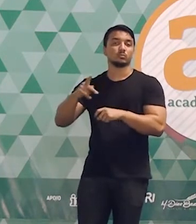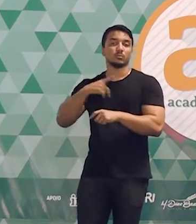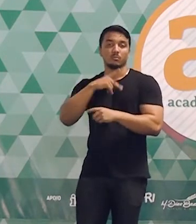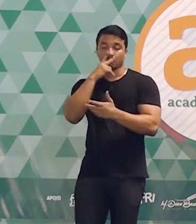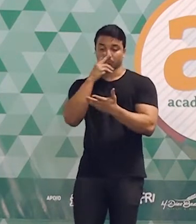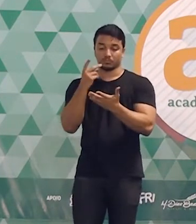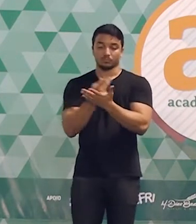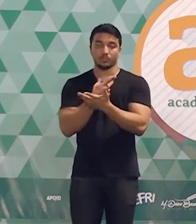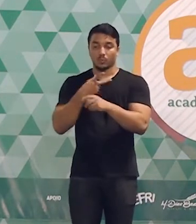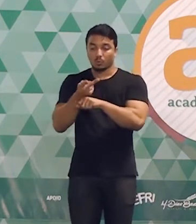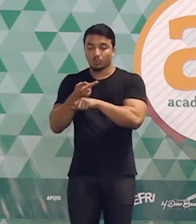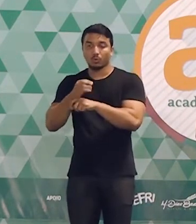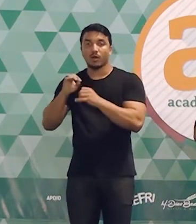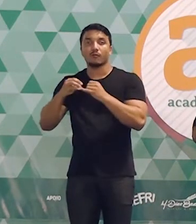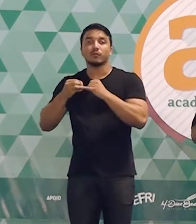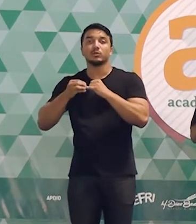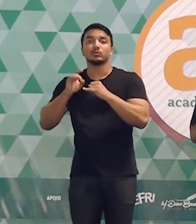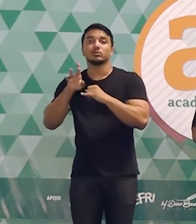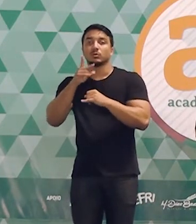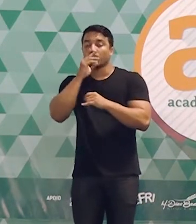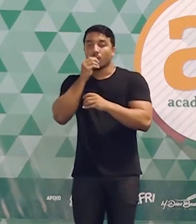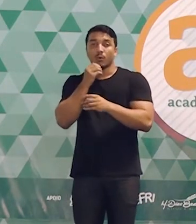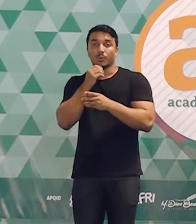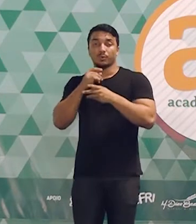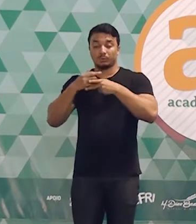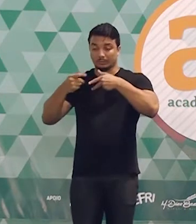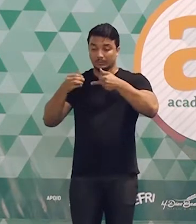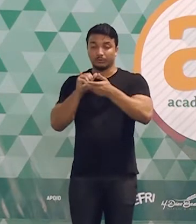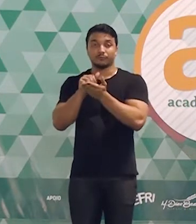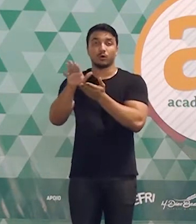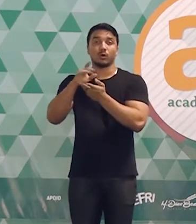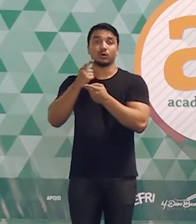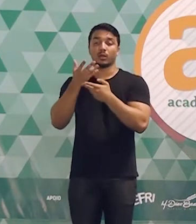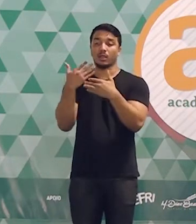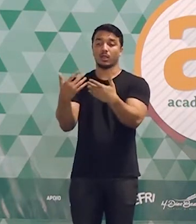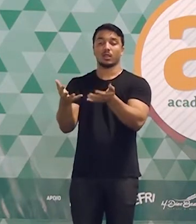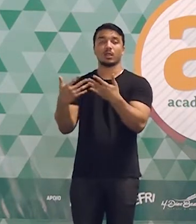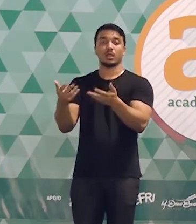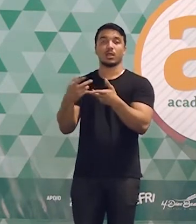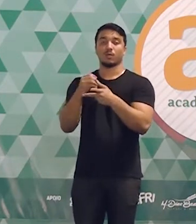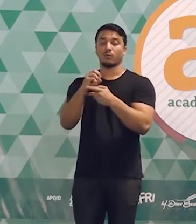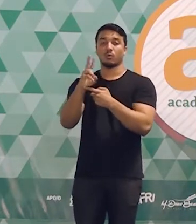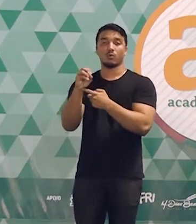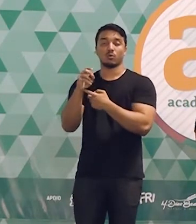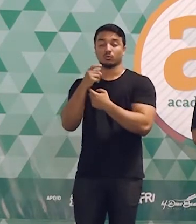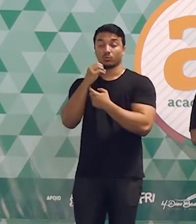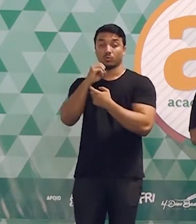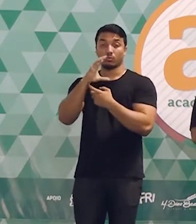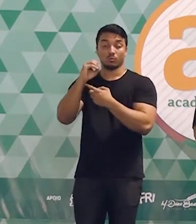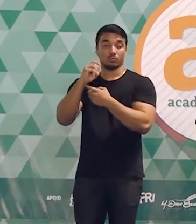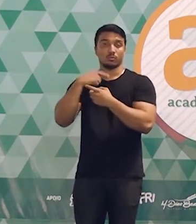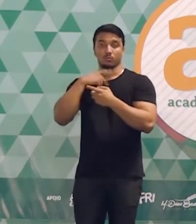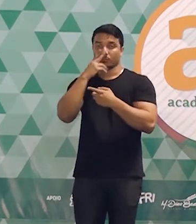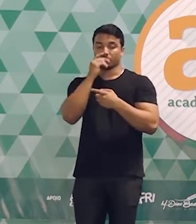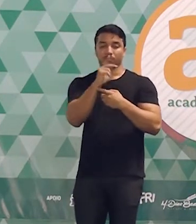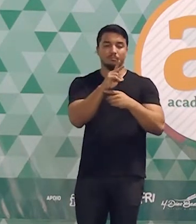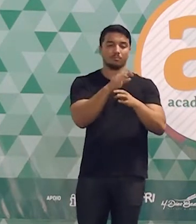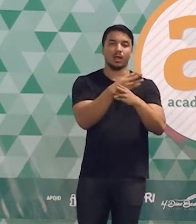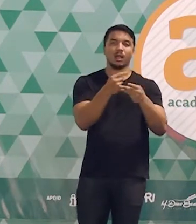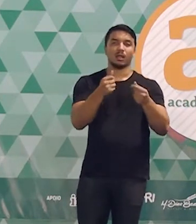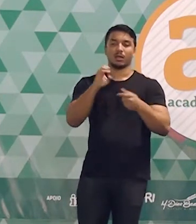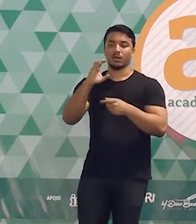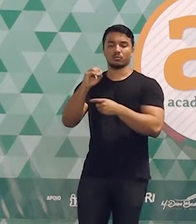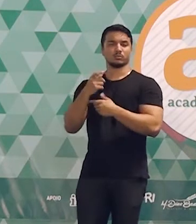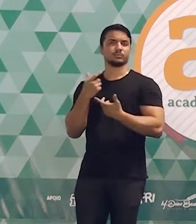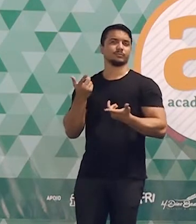Pois para catar esse feijão, soprar nele e jogar fora o leve e oco, palha e eco. Ora,